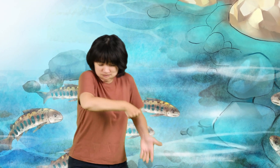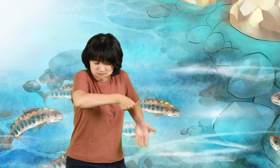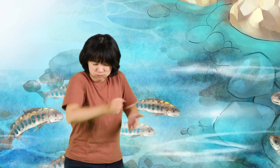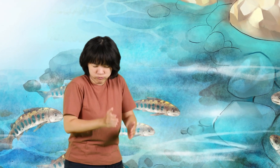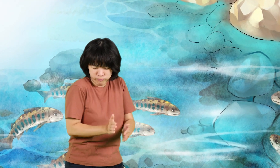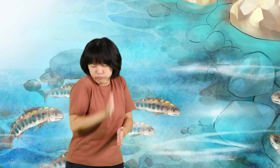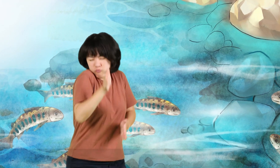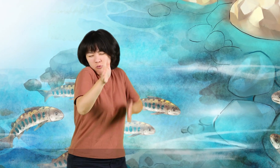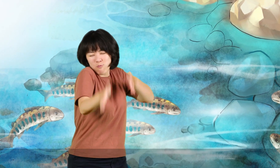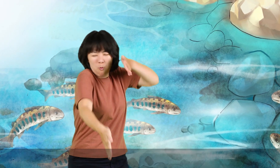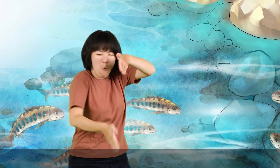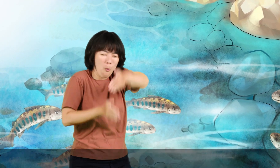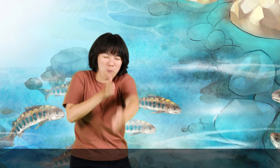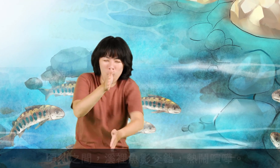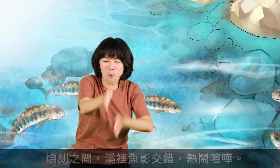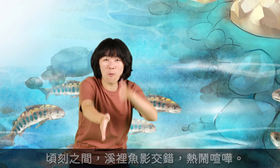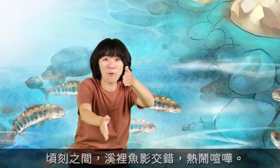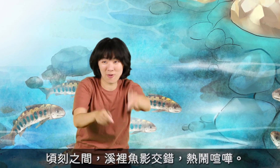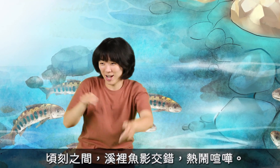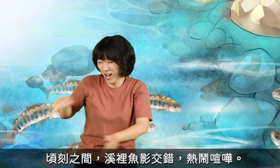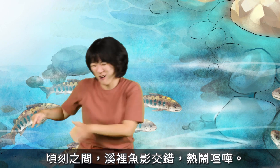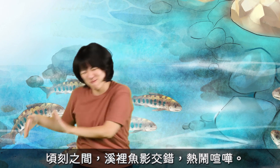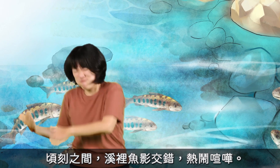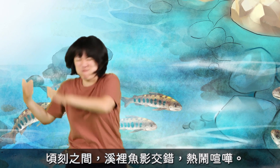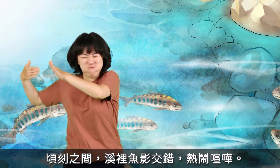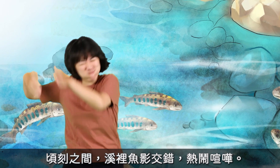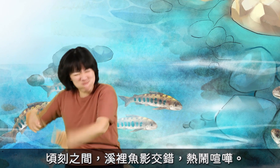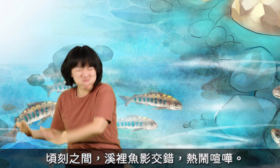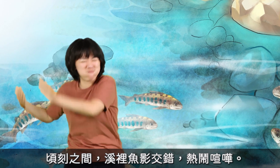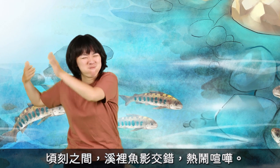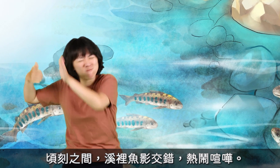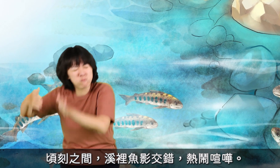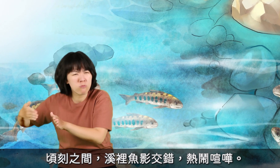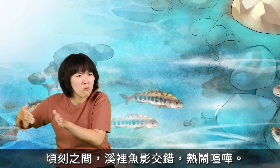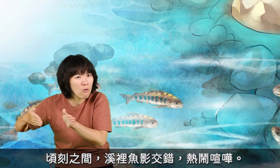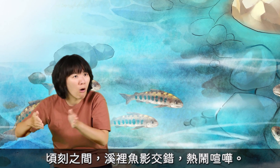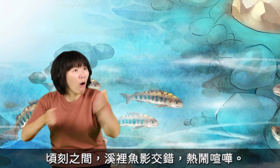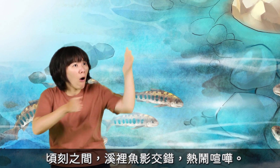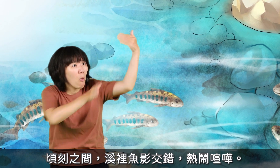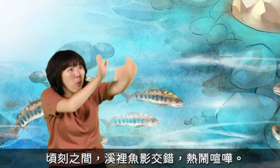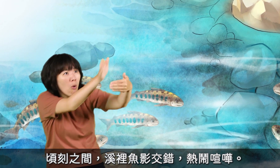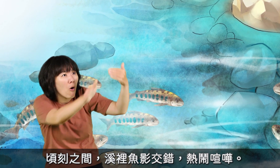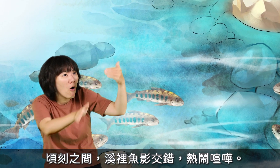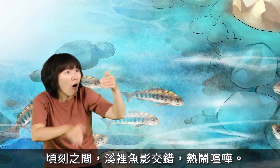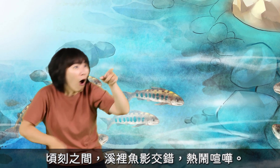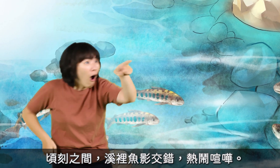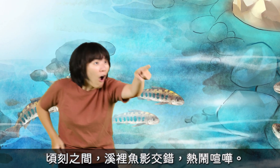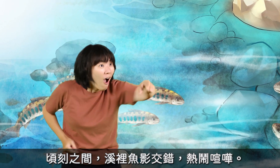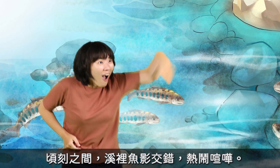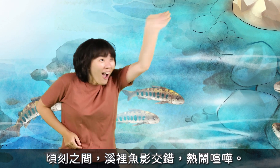顷刻之间， 犀利与影交